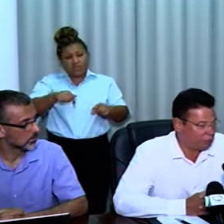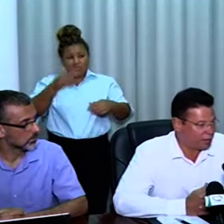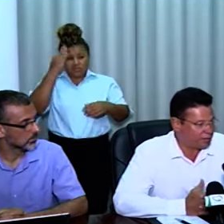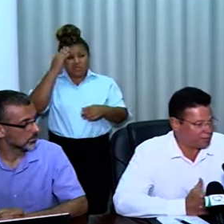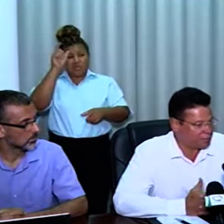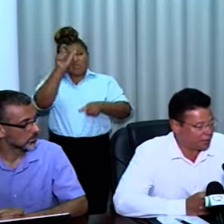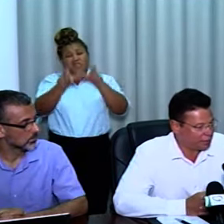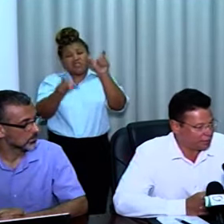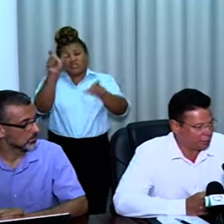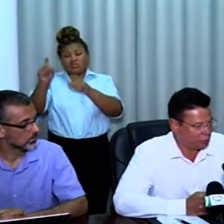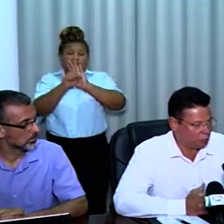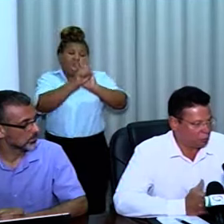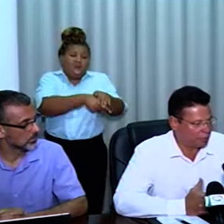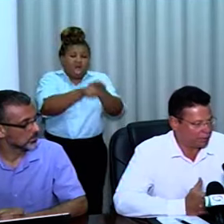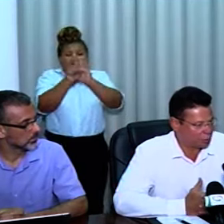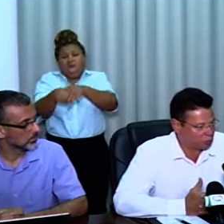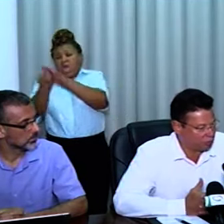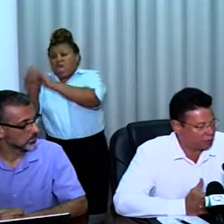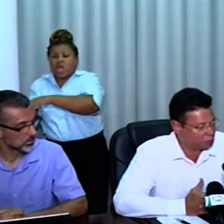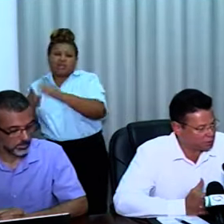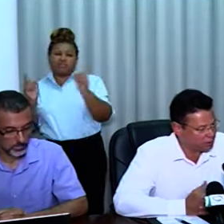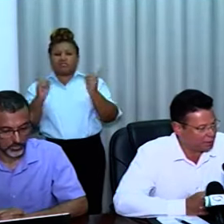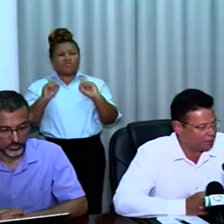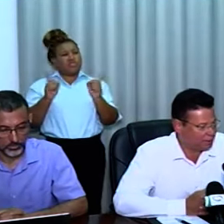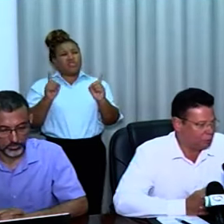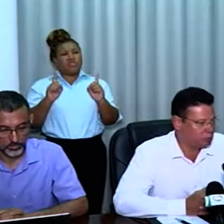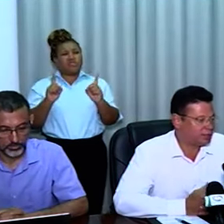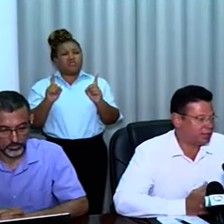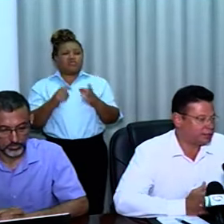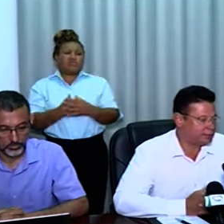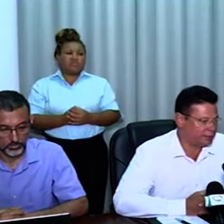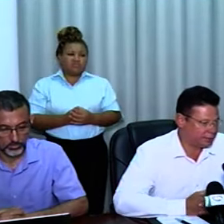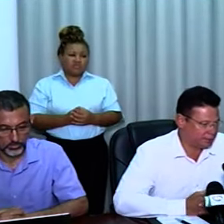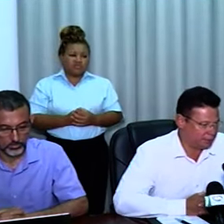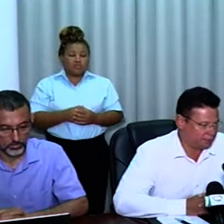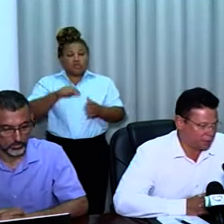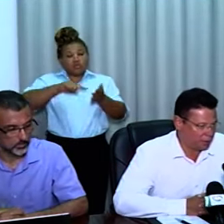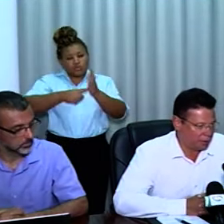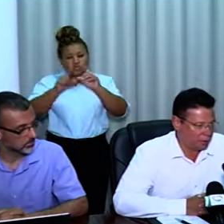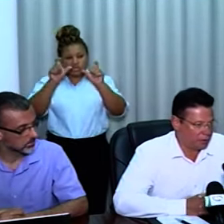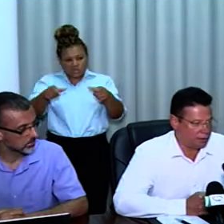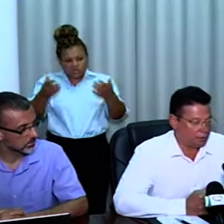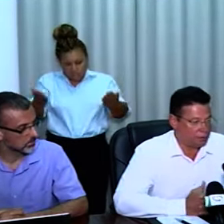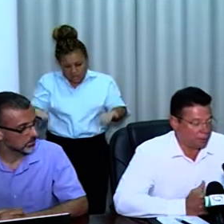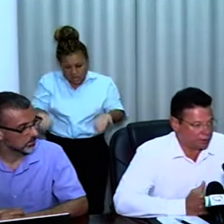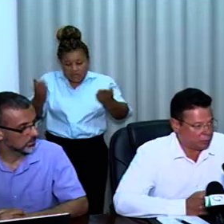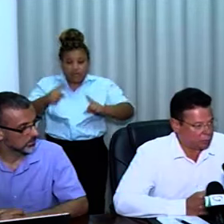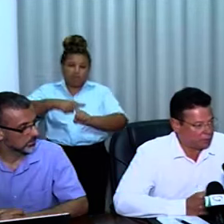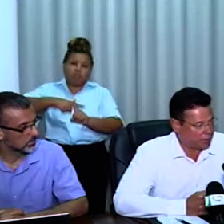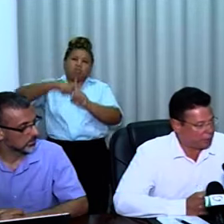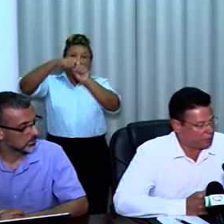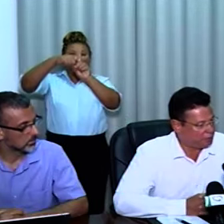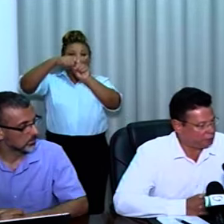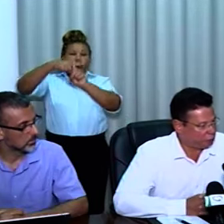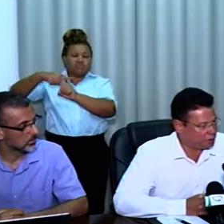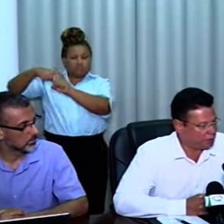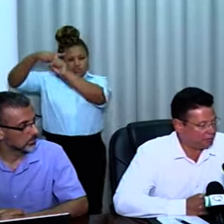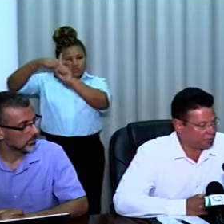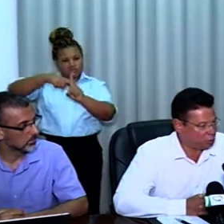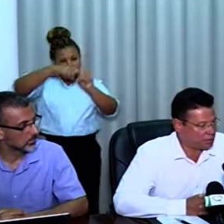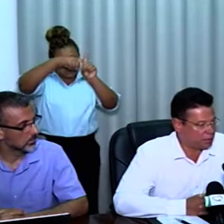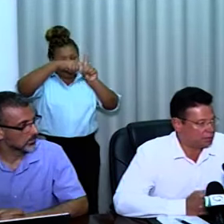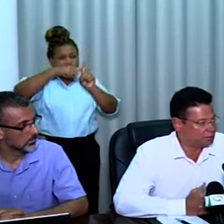Vous faites du bien, on a l'intention de faire tout du bien. Ou s'il y a une insulté. Et peut-être nous qui sommes un peu plus forts,